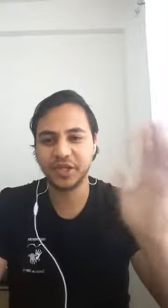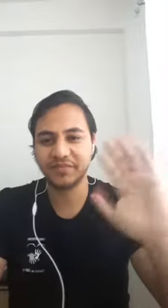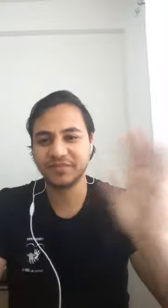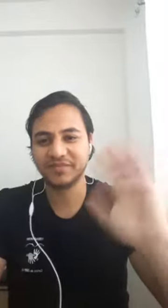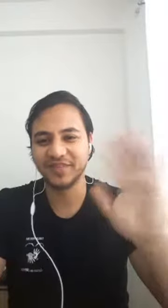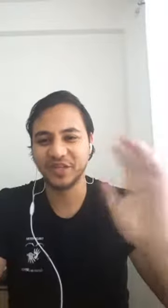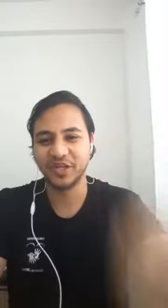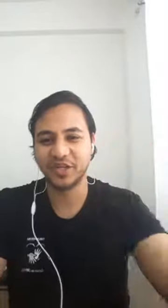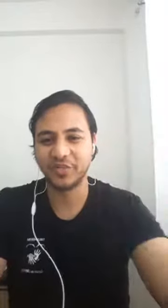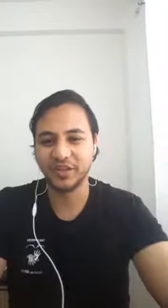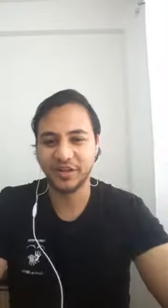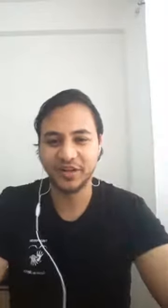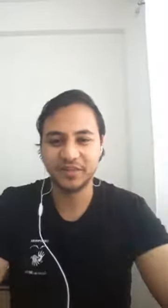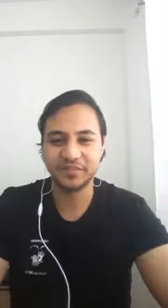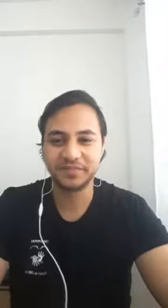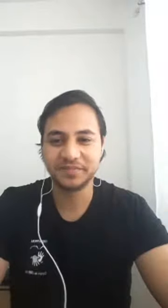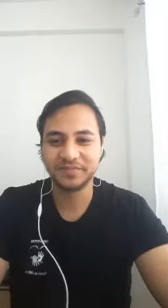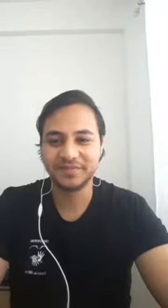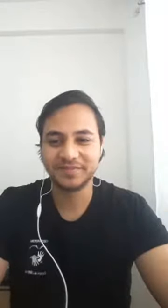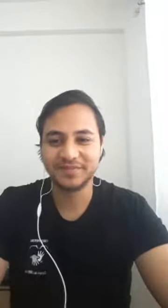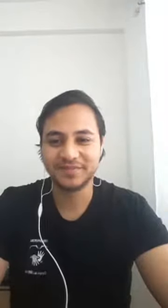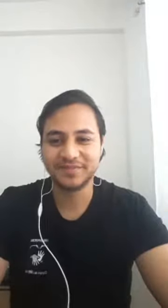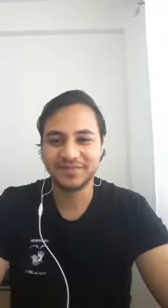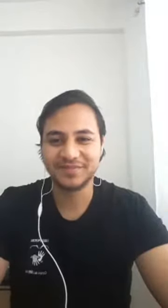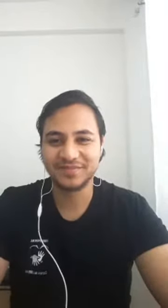Olá, G. A G acabou de entrar.